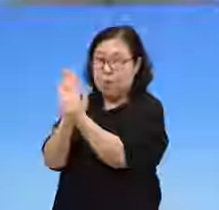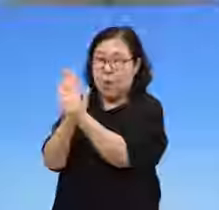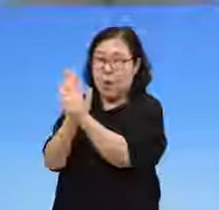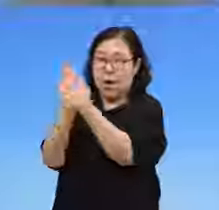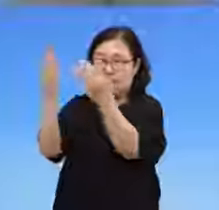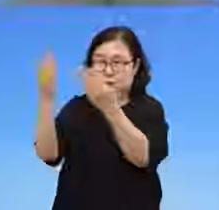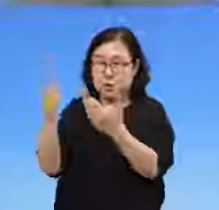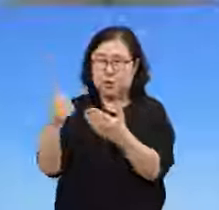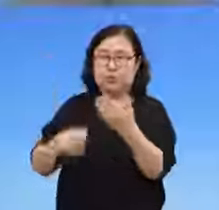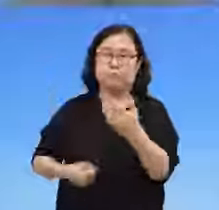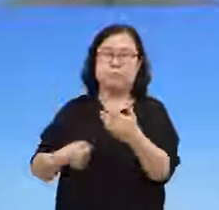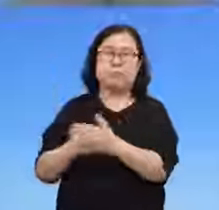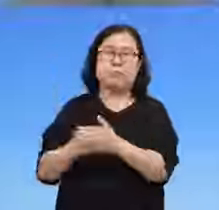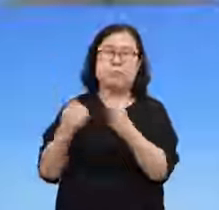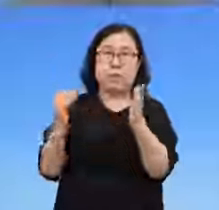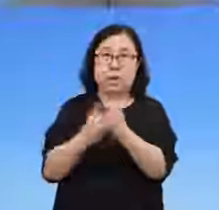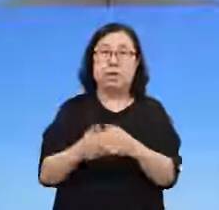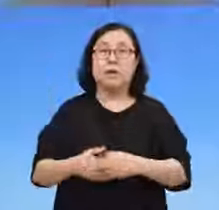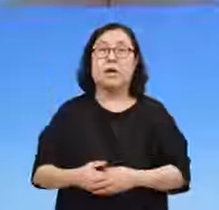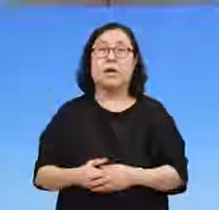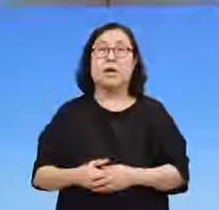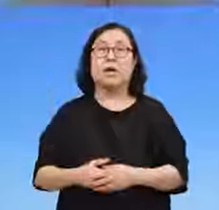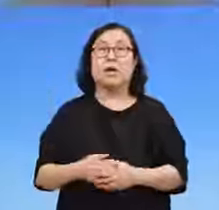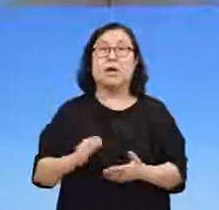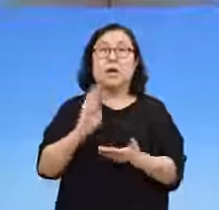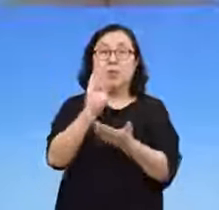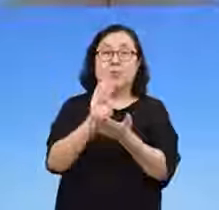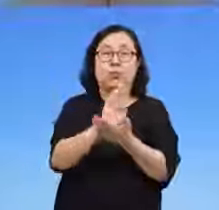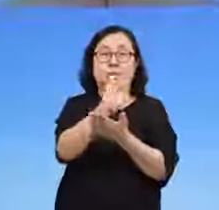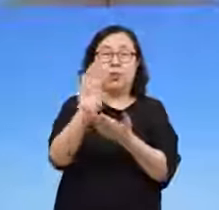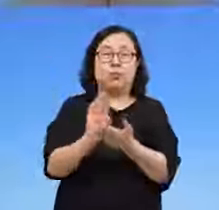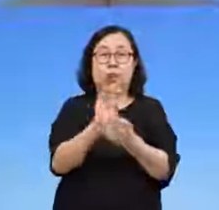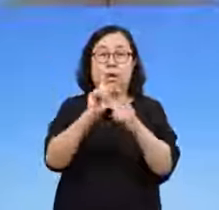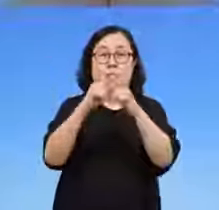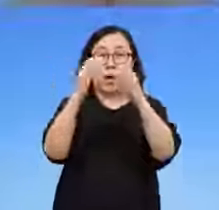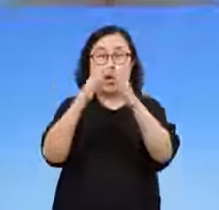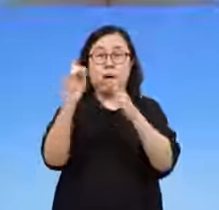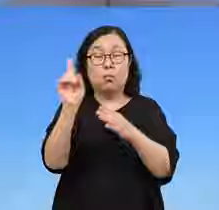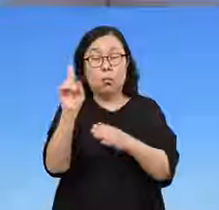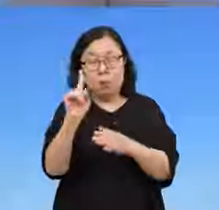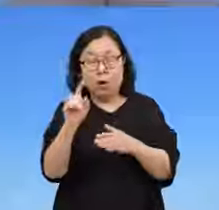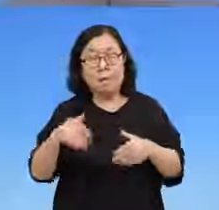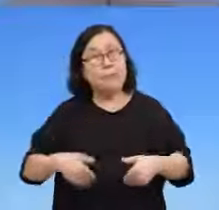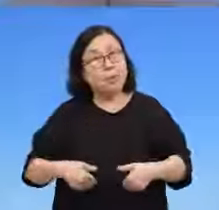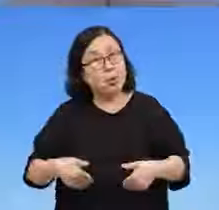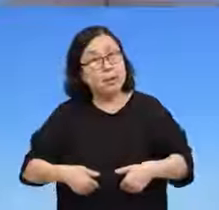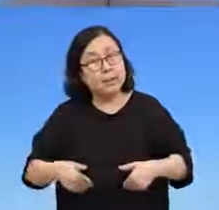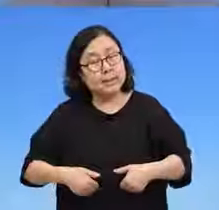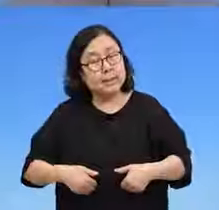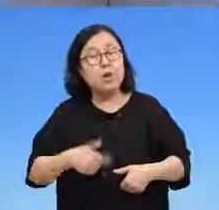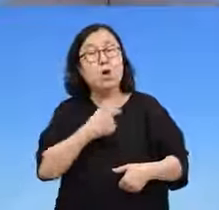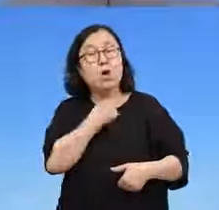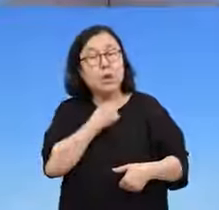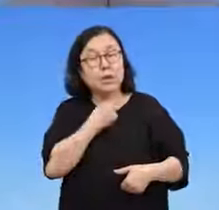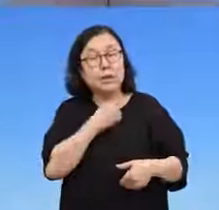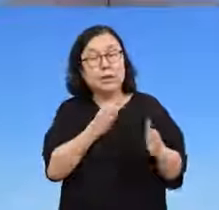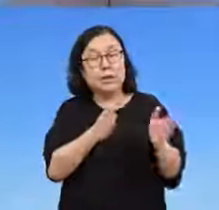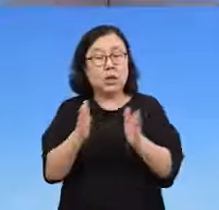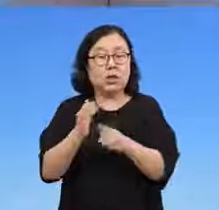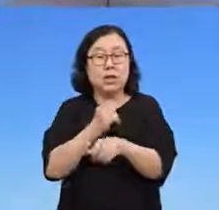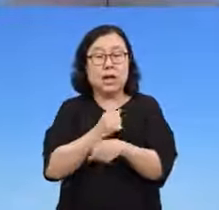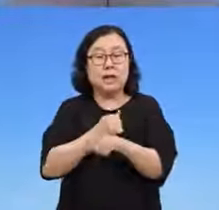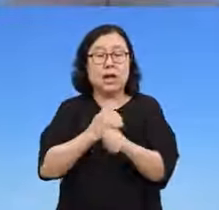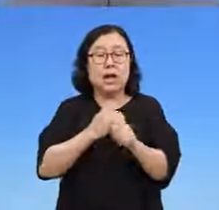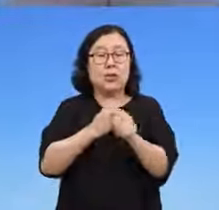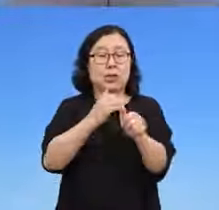그래서 이제 그 대표이사님이 저한테 그 분당 우리 교회가 우리한테 뭘 원하는지를 뭘 요구하는지를